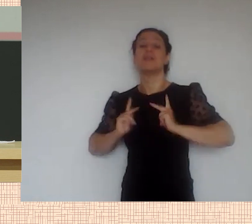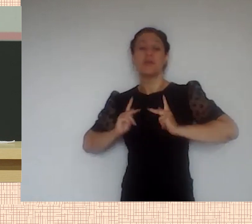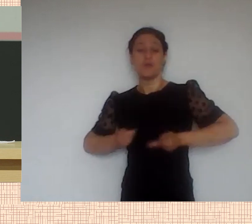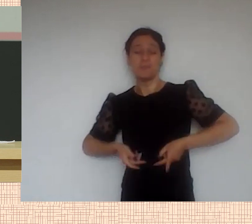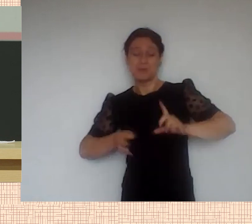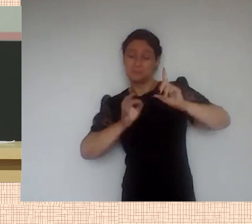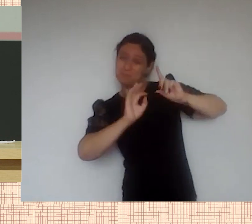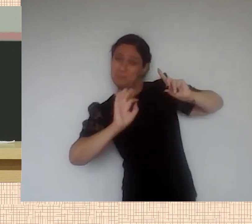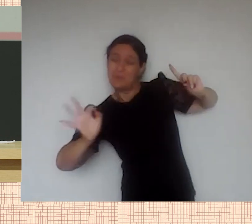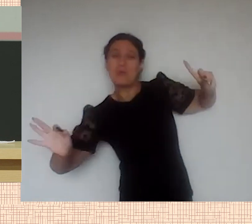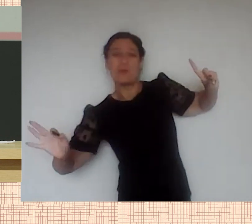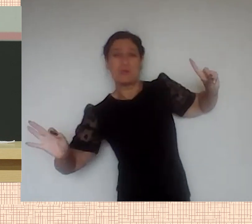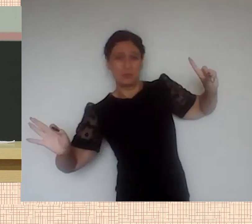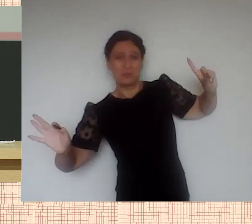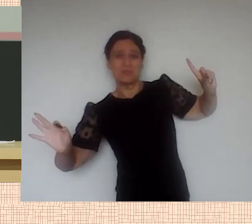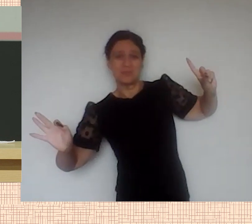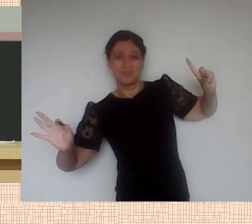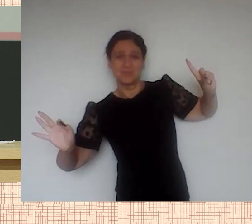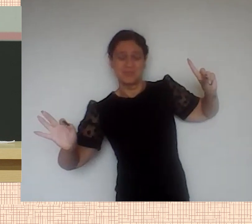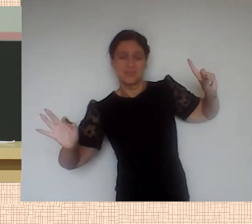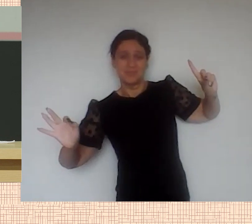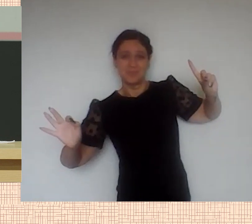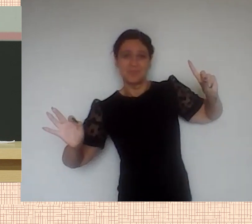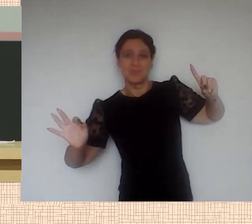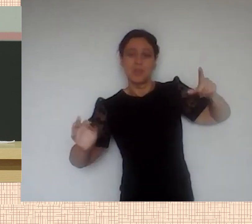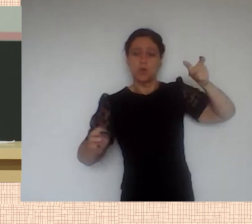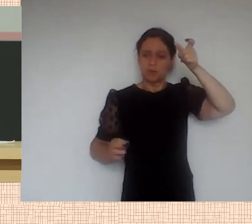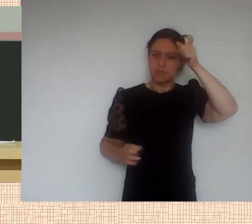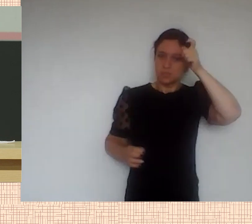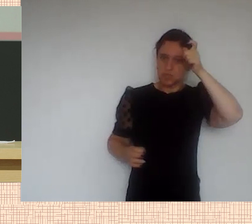Deus, dominado pelo diabo,